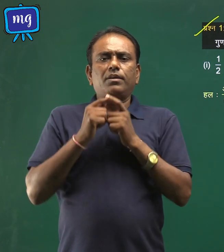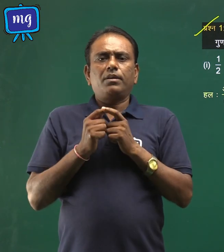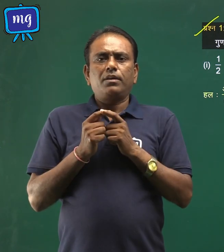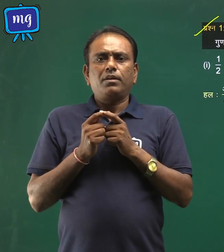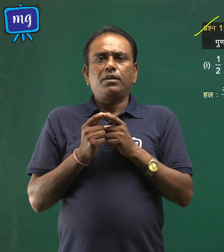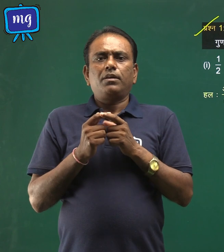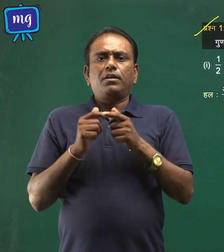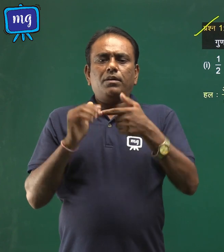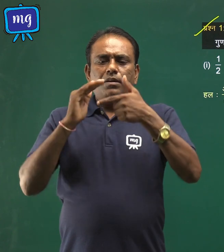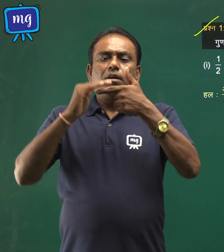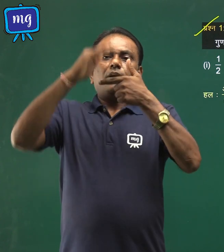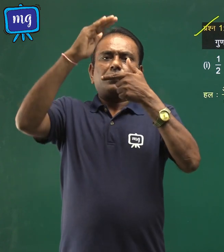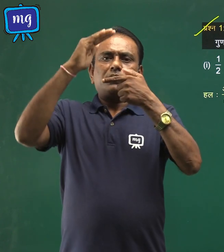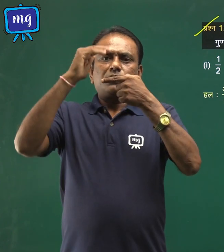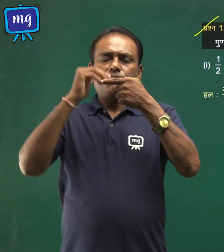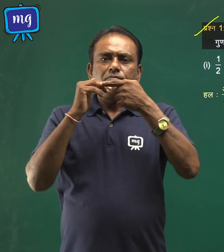अंश